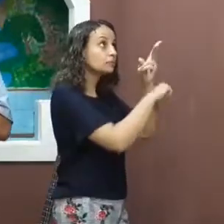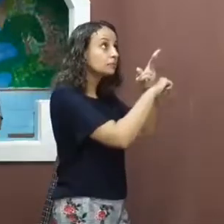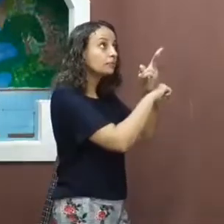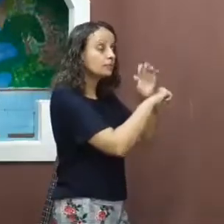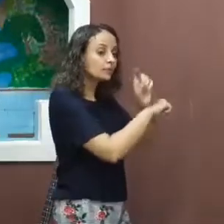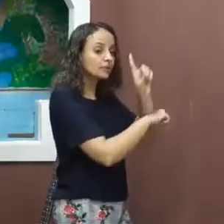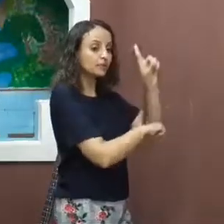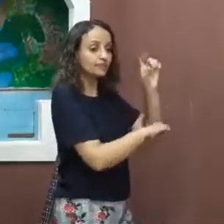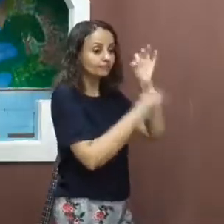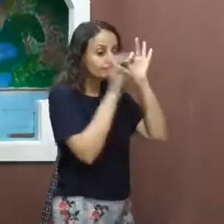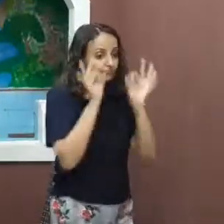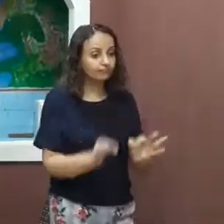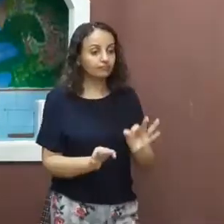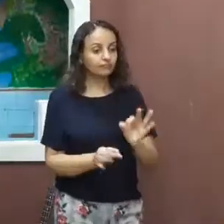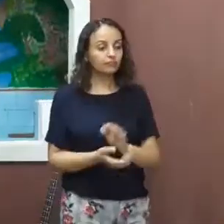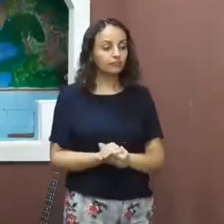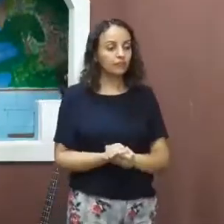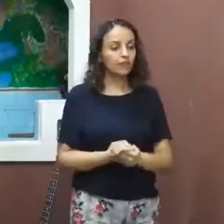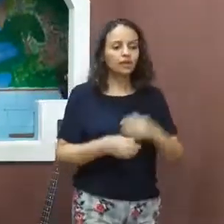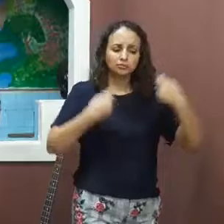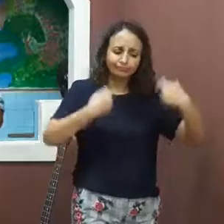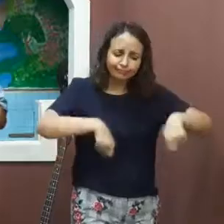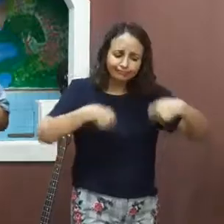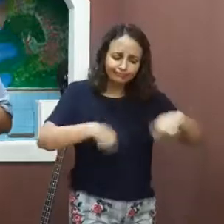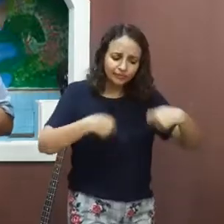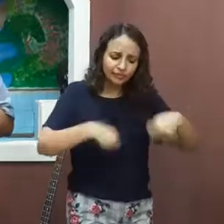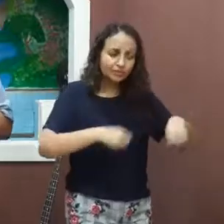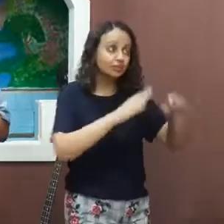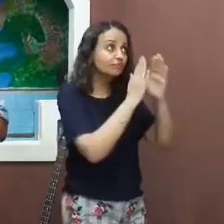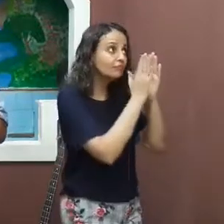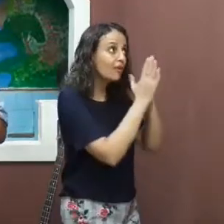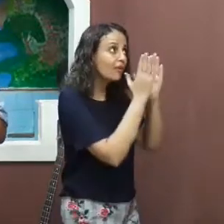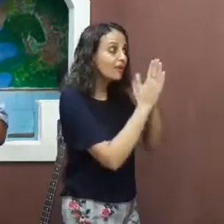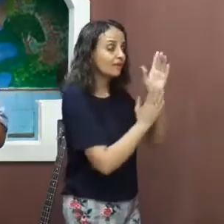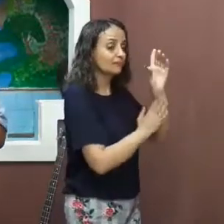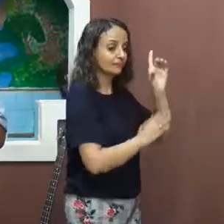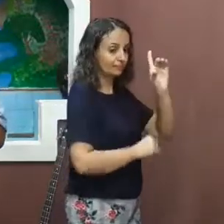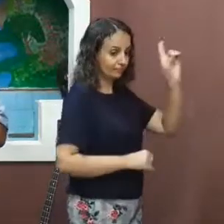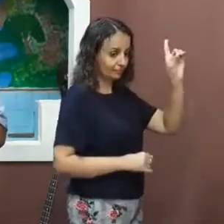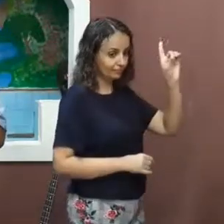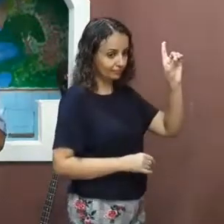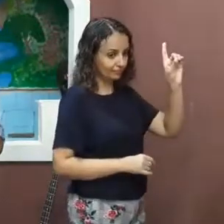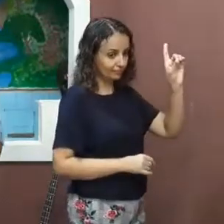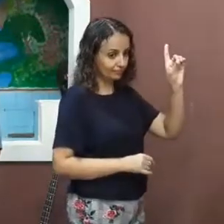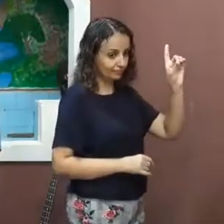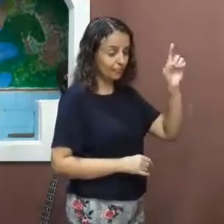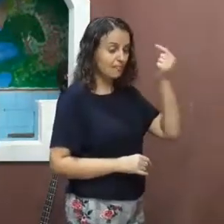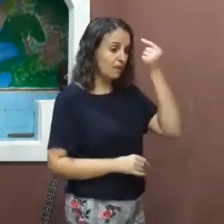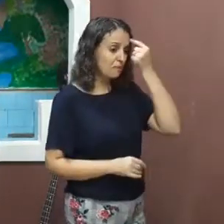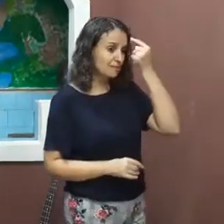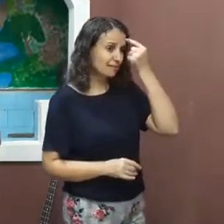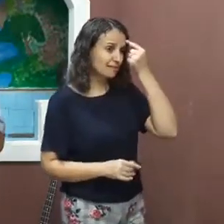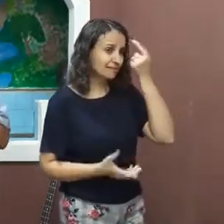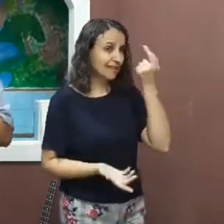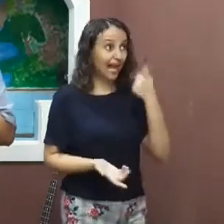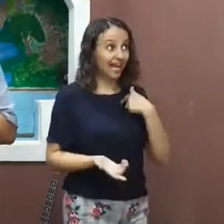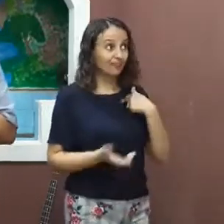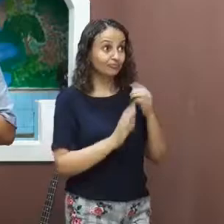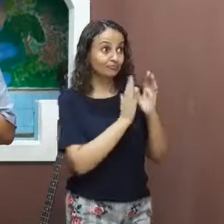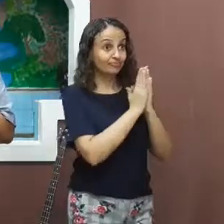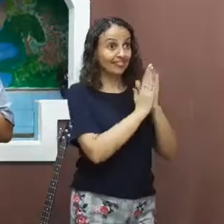Deus. Irmãos, nós precisamos buscar a Deus, não vinculado ao que isso vai trazer a